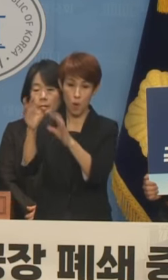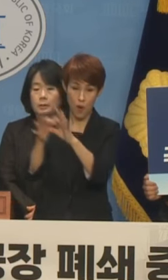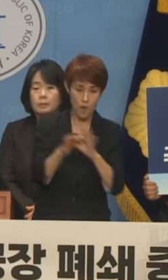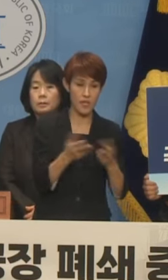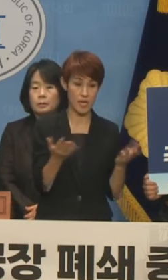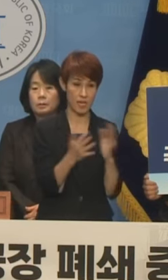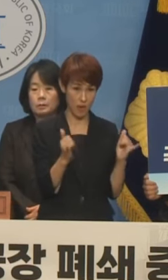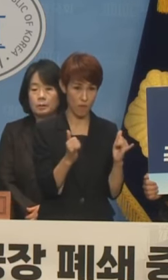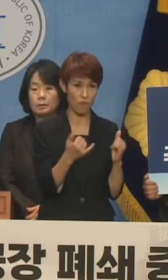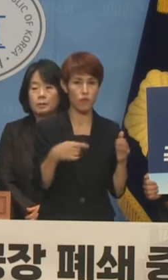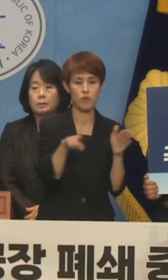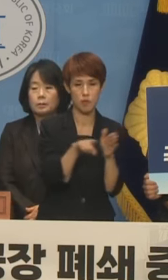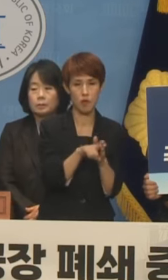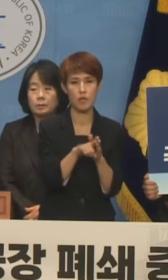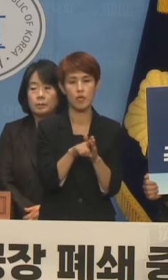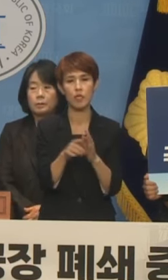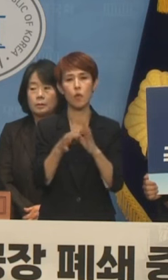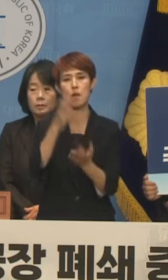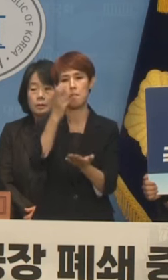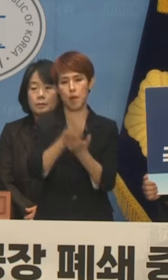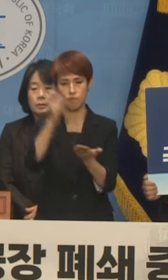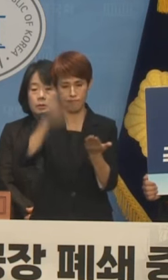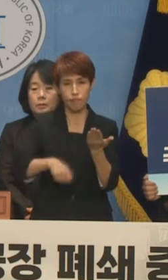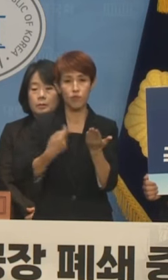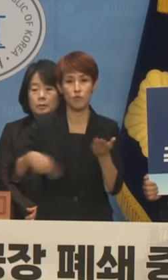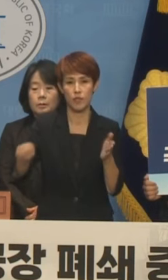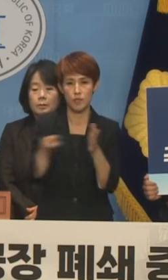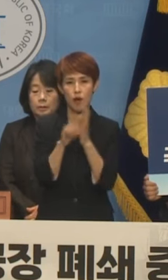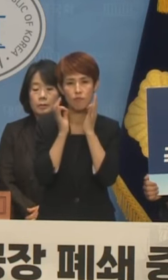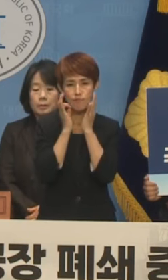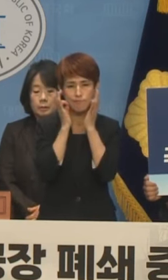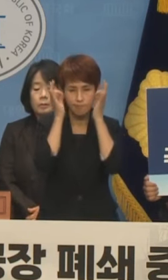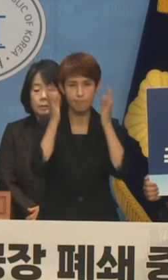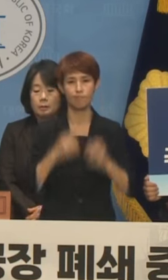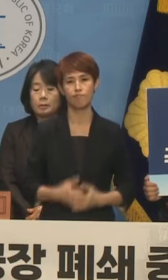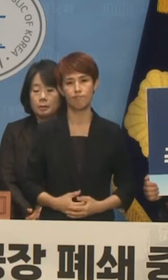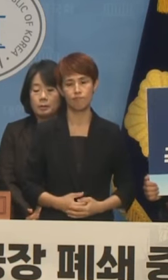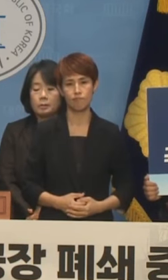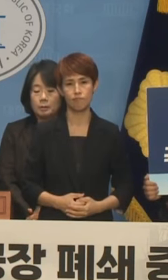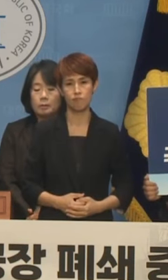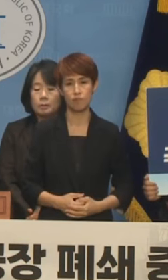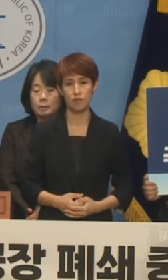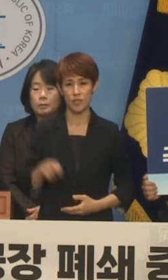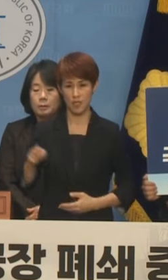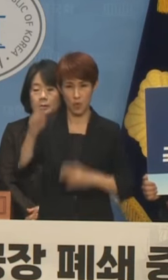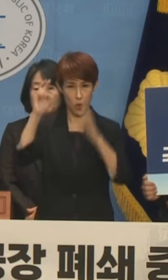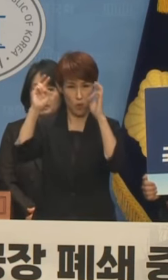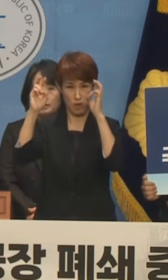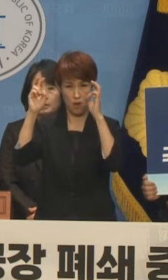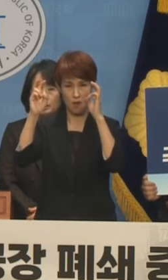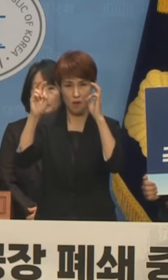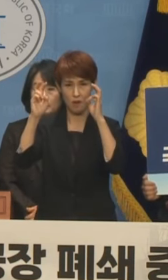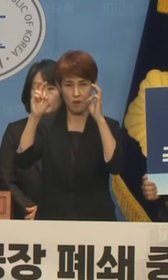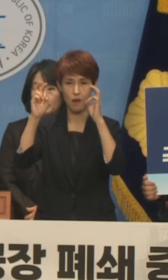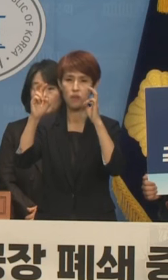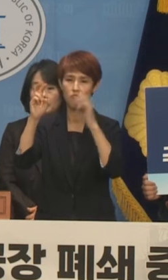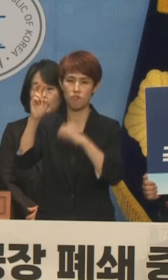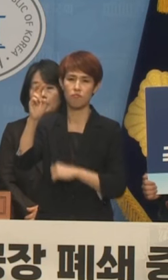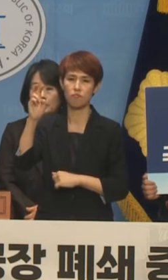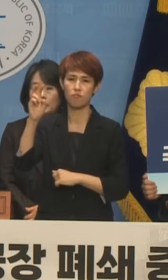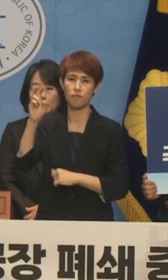먹튀 방지 패키지 법안 마련을 위해서 최선을 다하겠습니다. 말레베어의 사측의